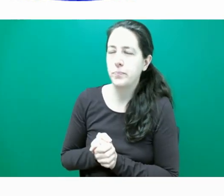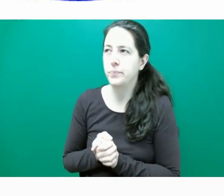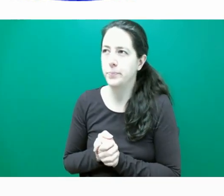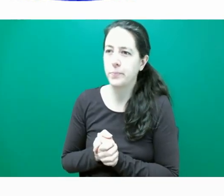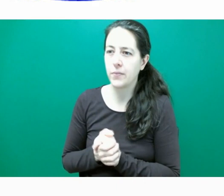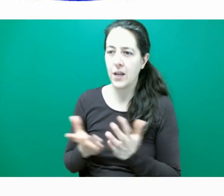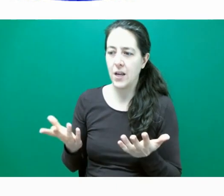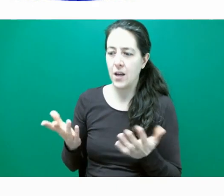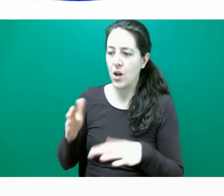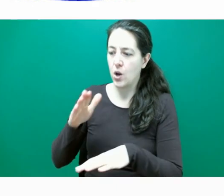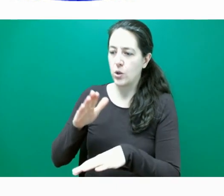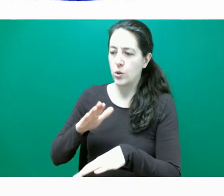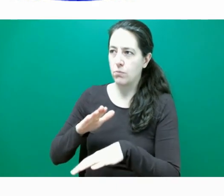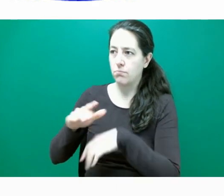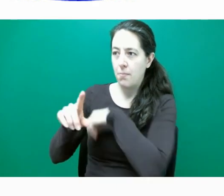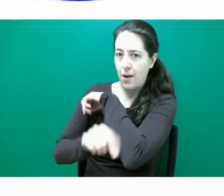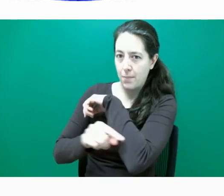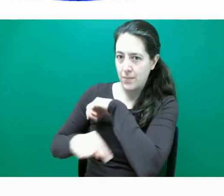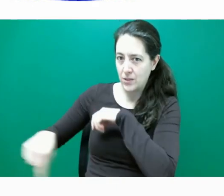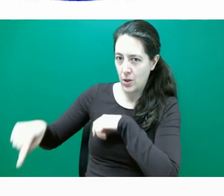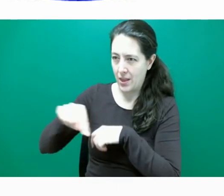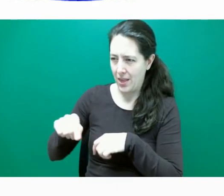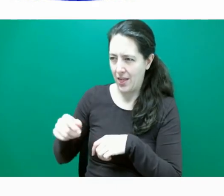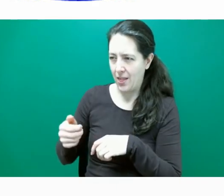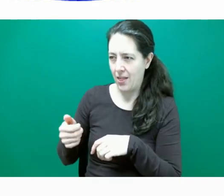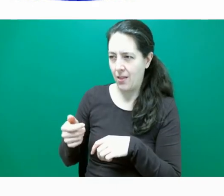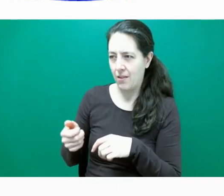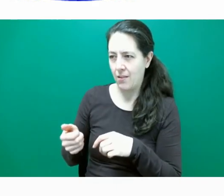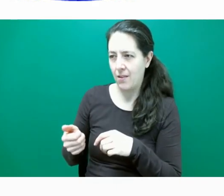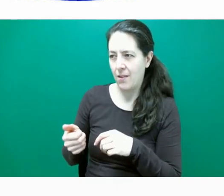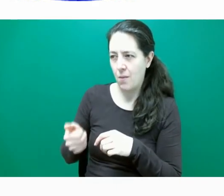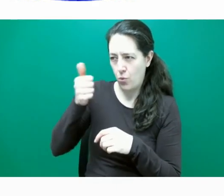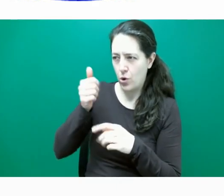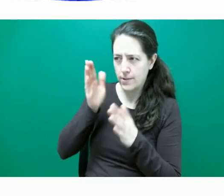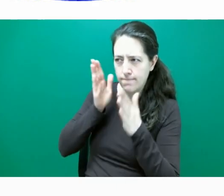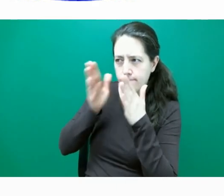au niveau du personnel, on porte une attention beaucoup plus particulière au CCGL